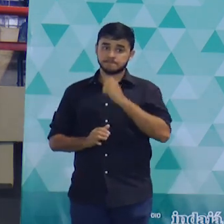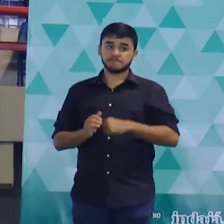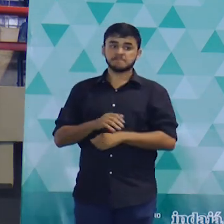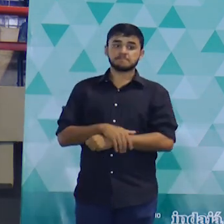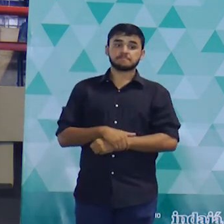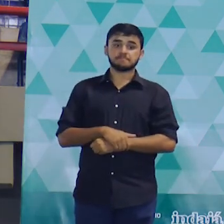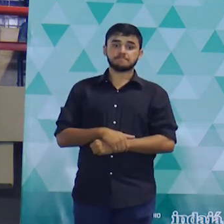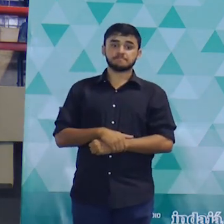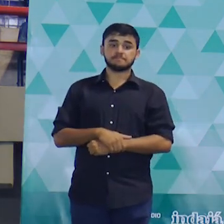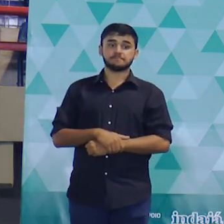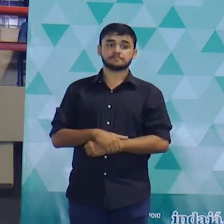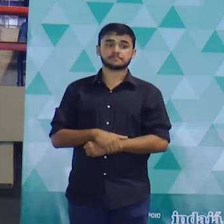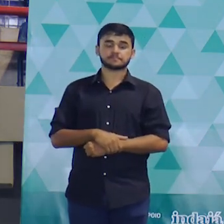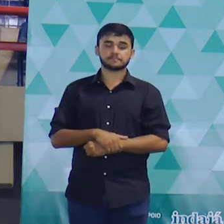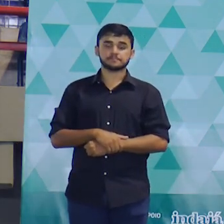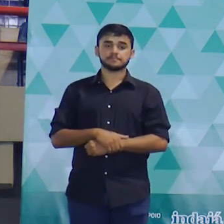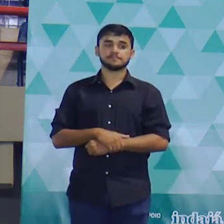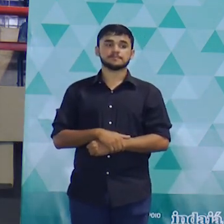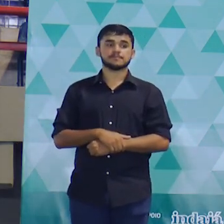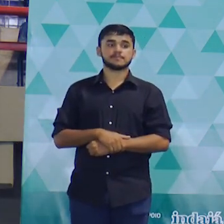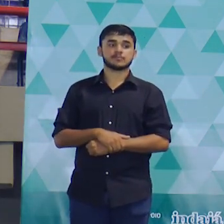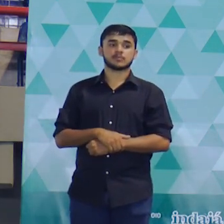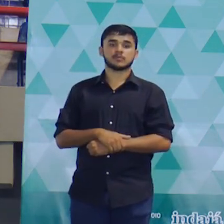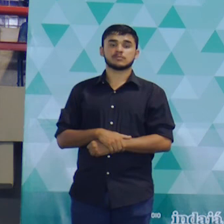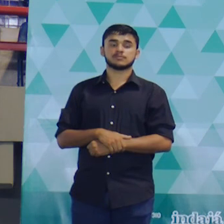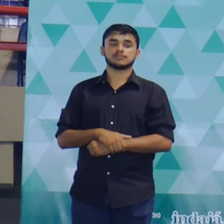de número 2 de classe.